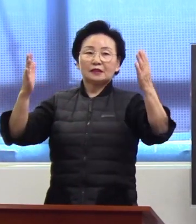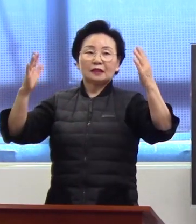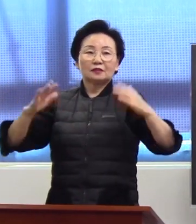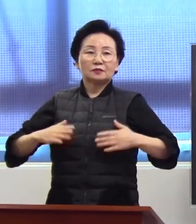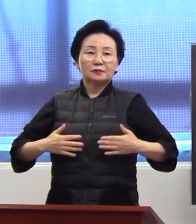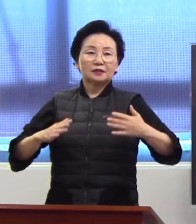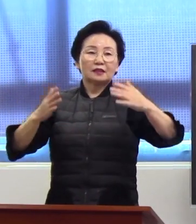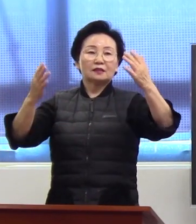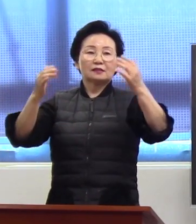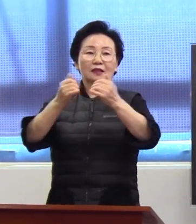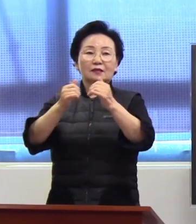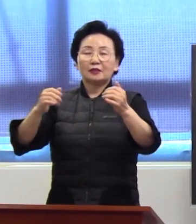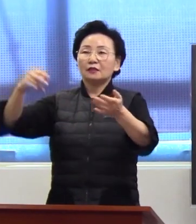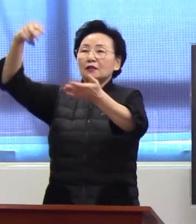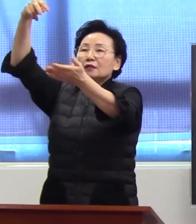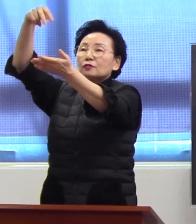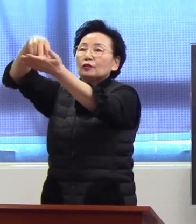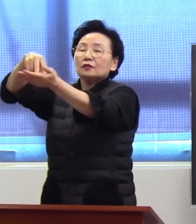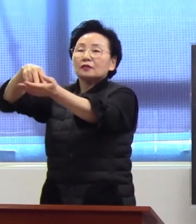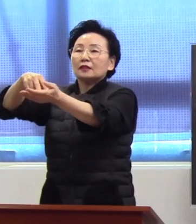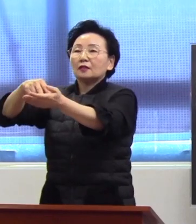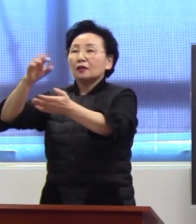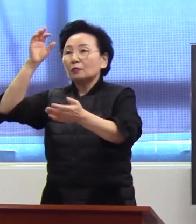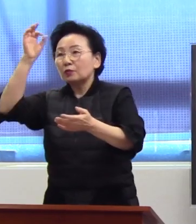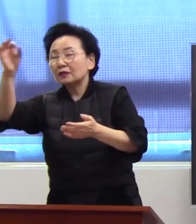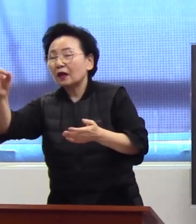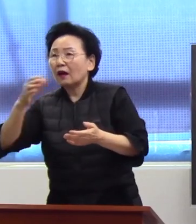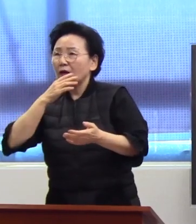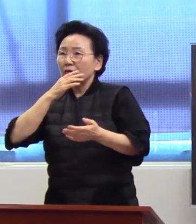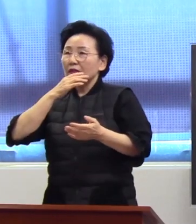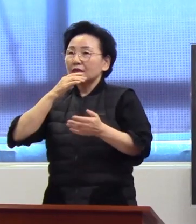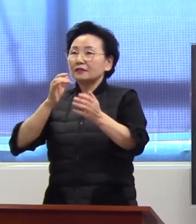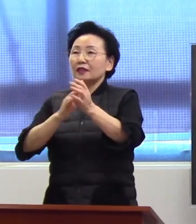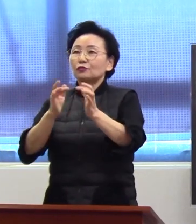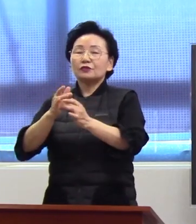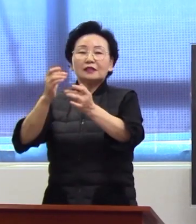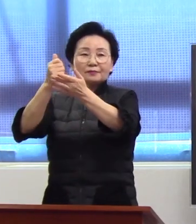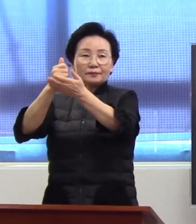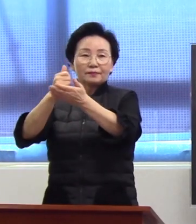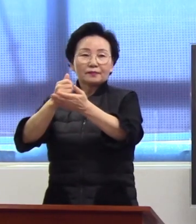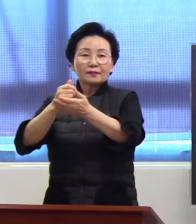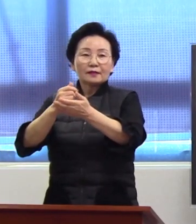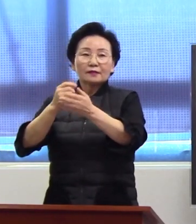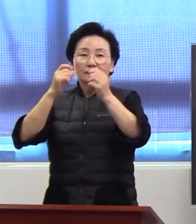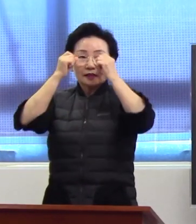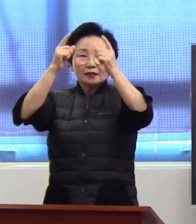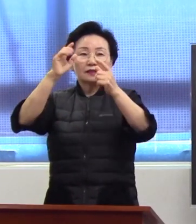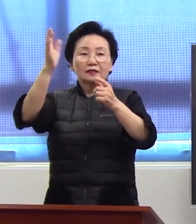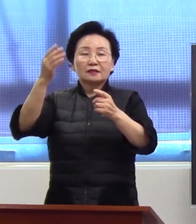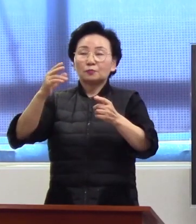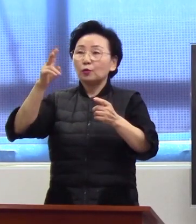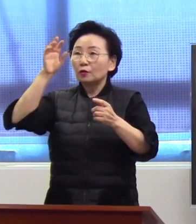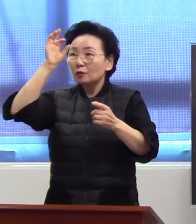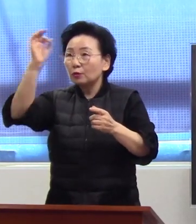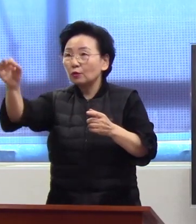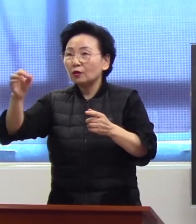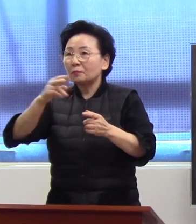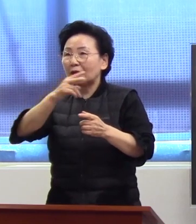빛이 나는 사람이 서 있는데 보니까 예수님 깨달았대. 보고